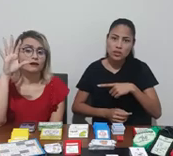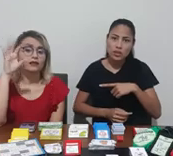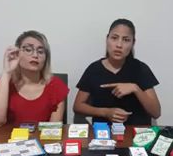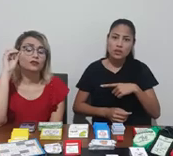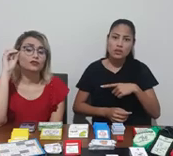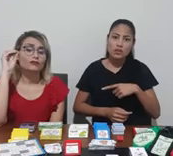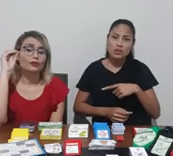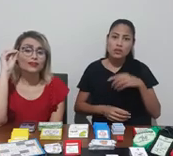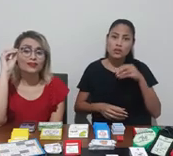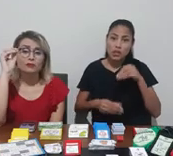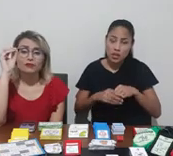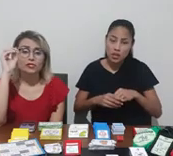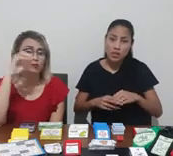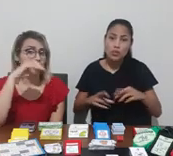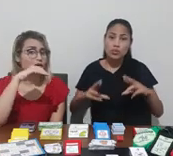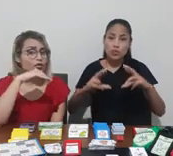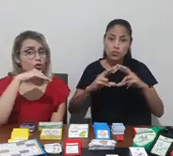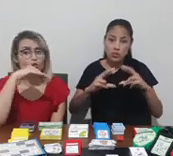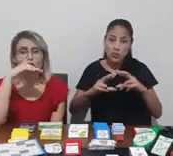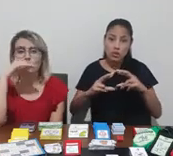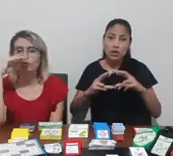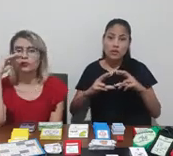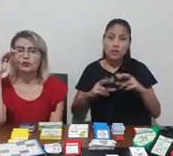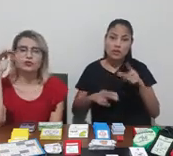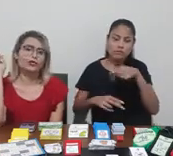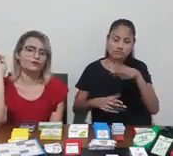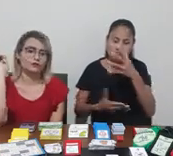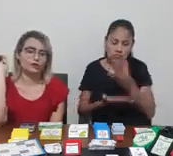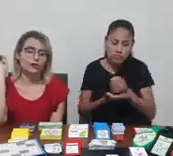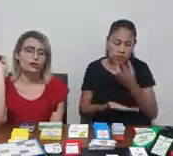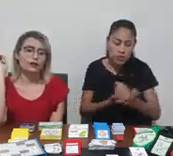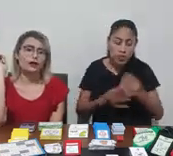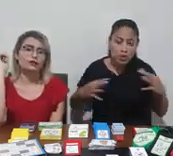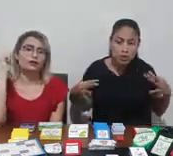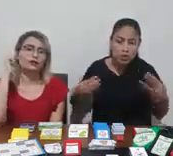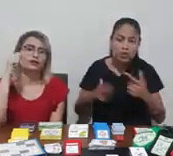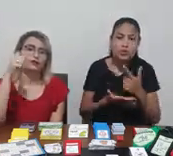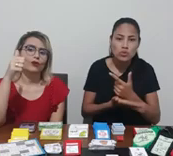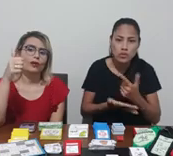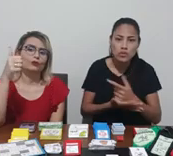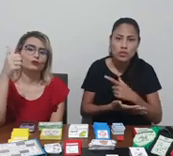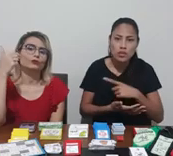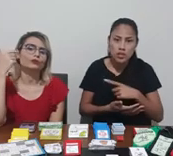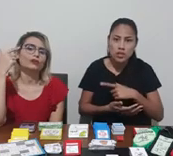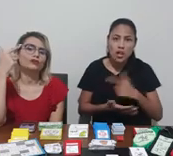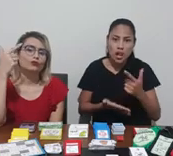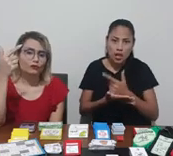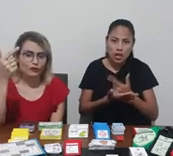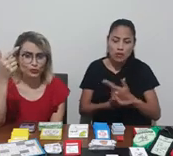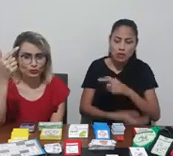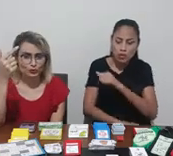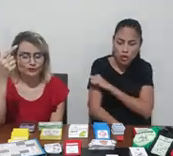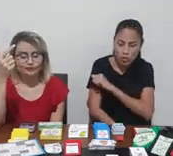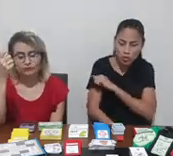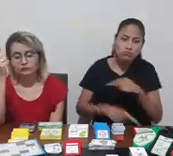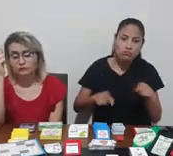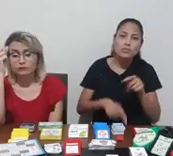lá. Inclusive o link para vocês baixarem todos os livros, tá? Tem o livro do aluno, o livro do